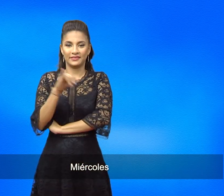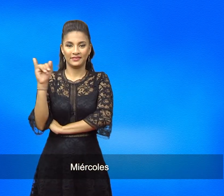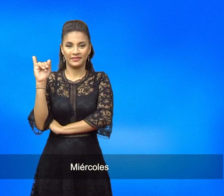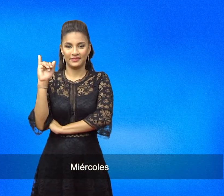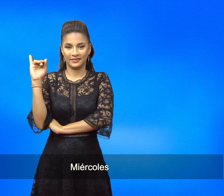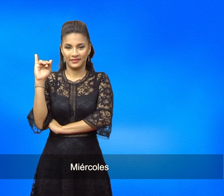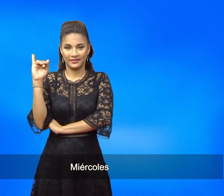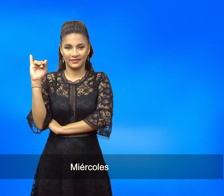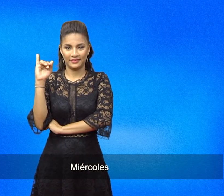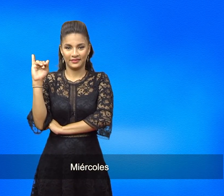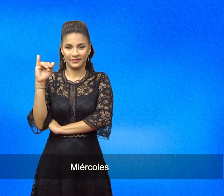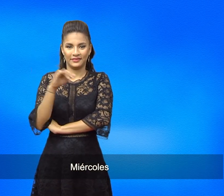miércoles